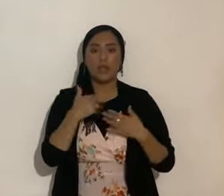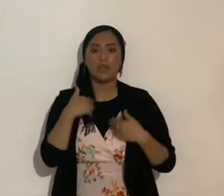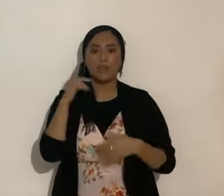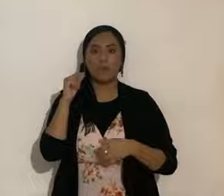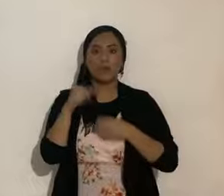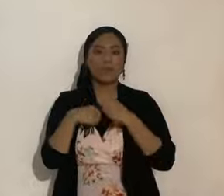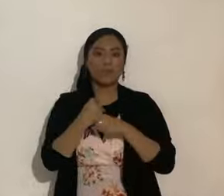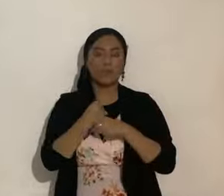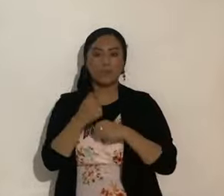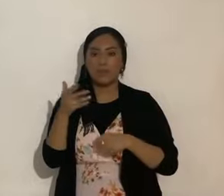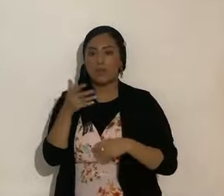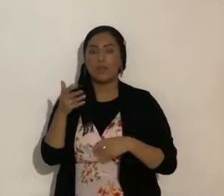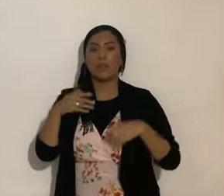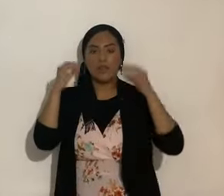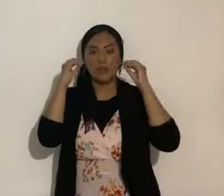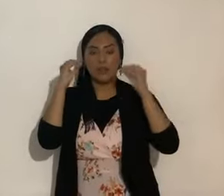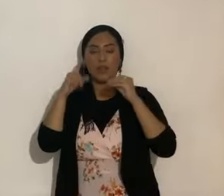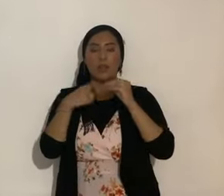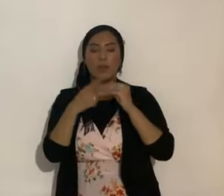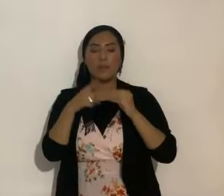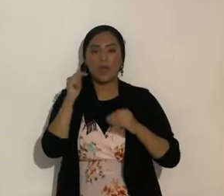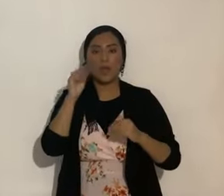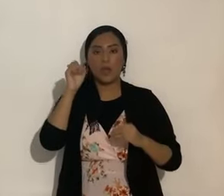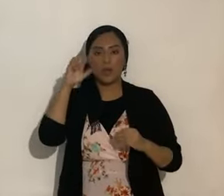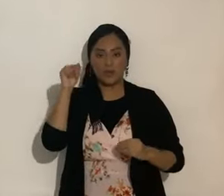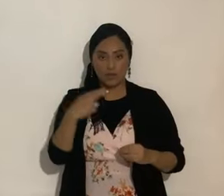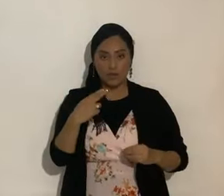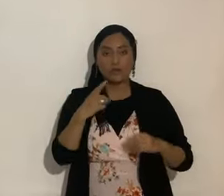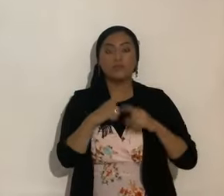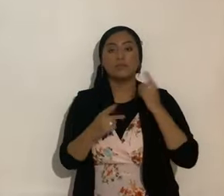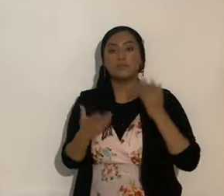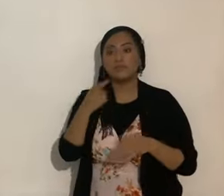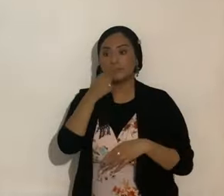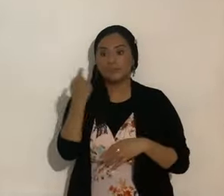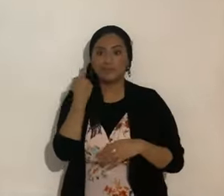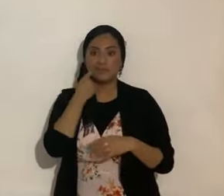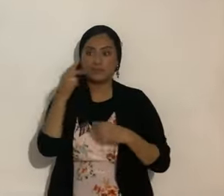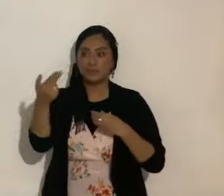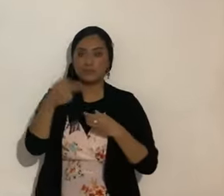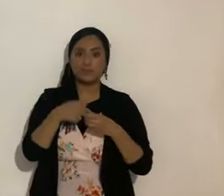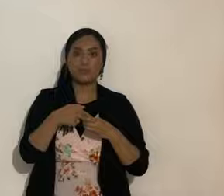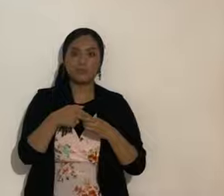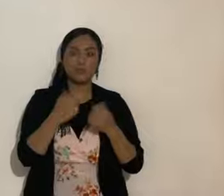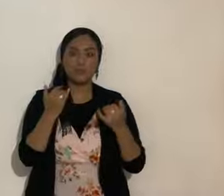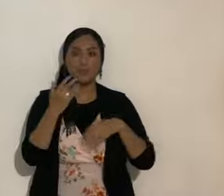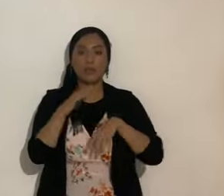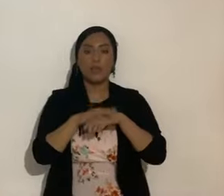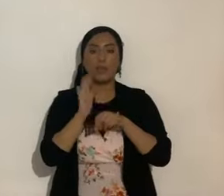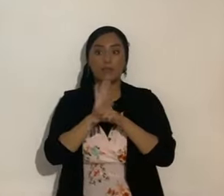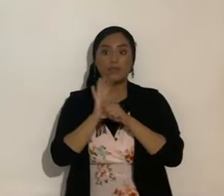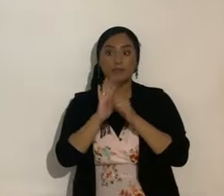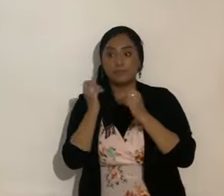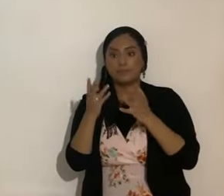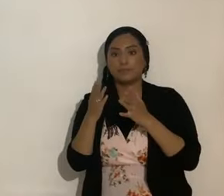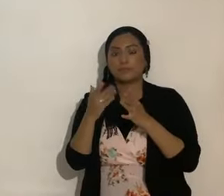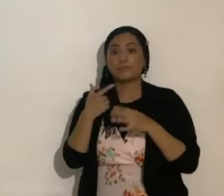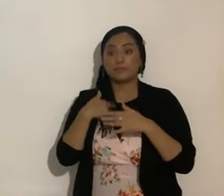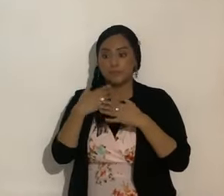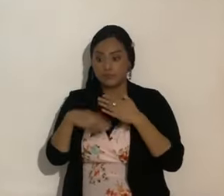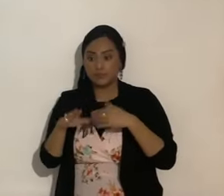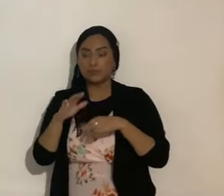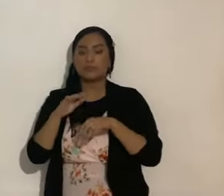años más o menos, ¿sí?, ministrando la bendita Torah de Yahweh, pero a lo mejor tú acabas de entrar en la pandemia, muchos dicen, nací